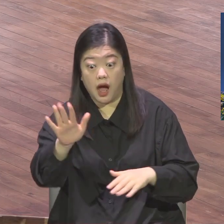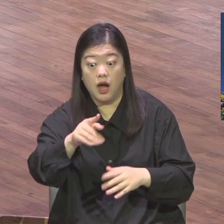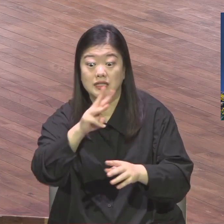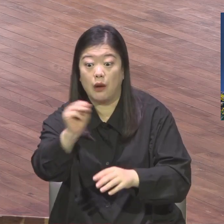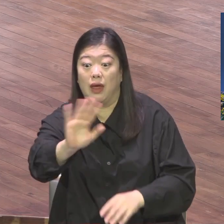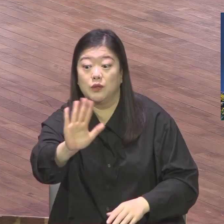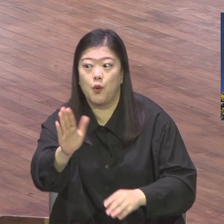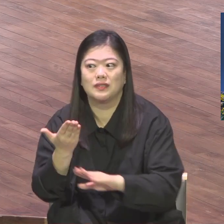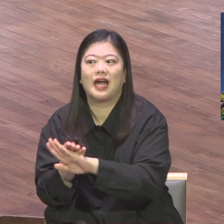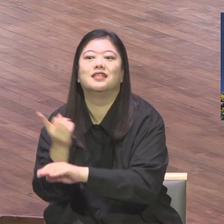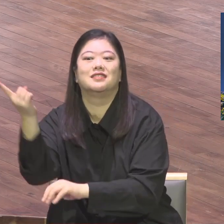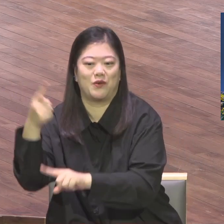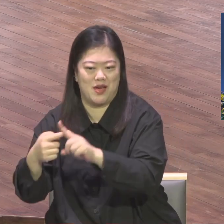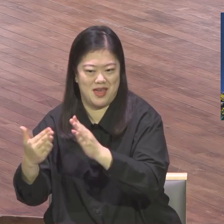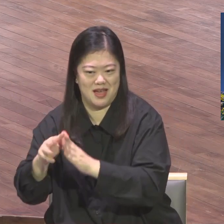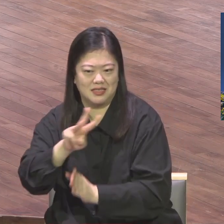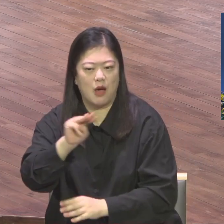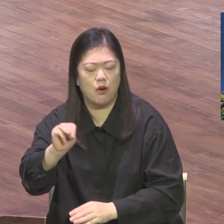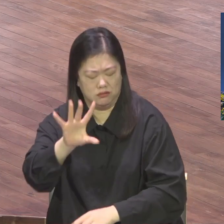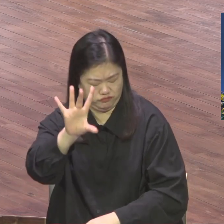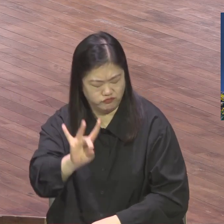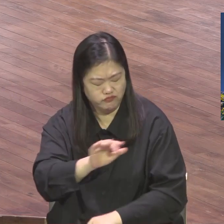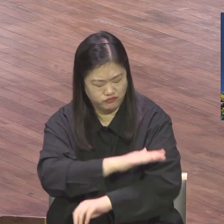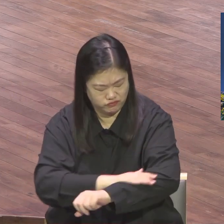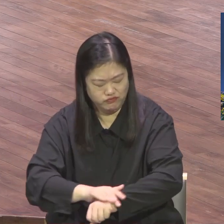거의 없어요.